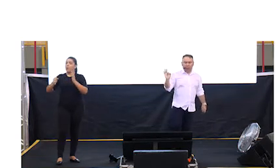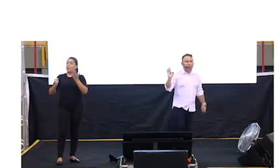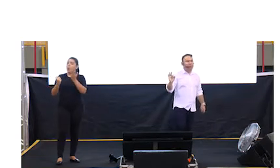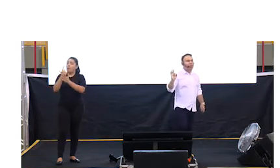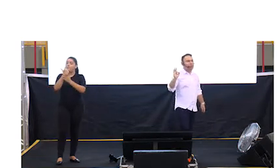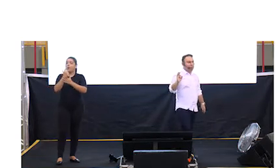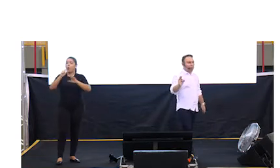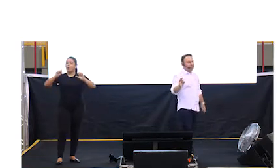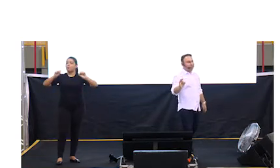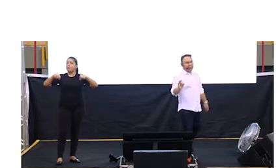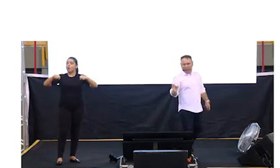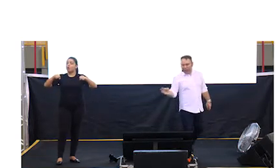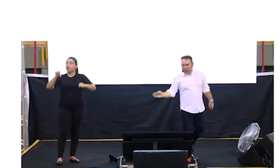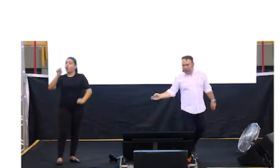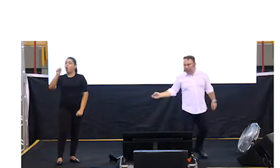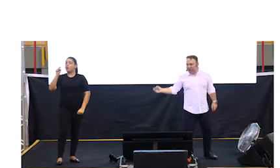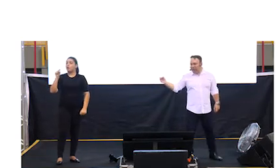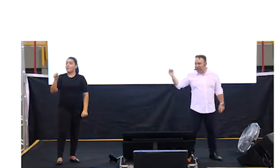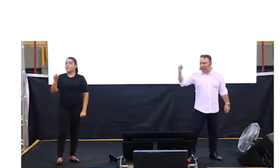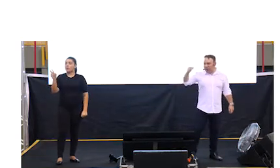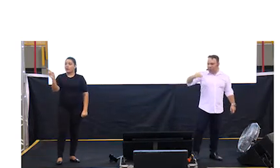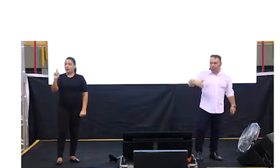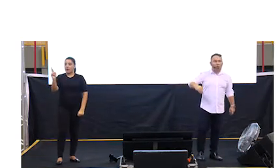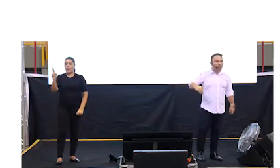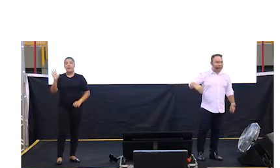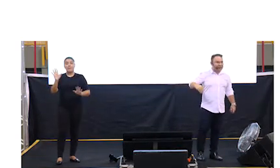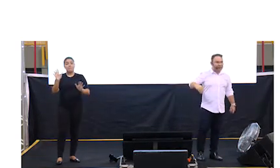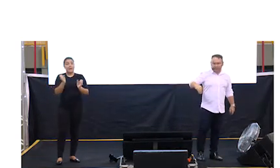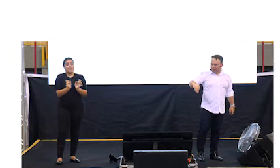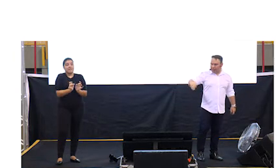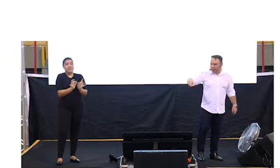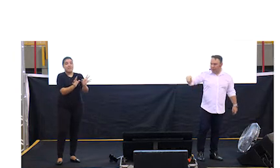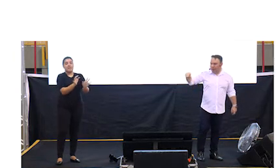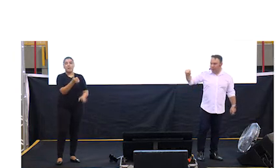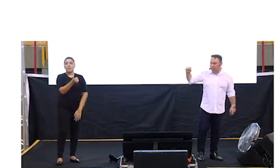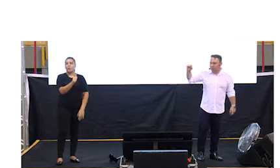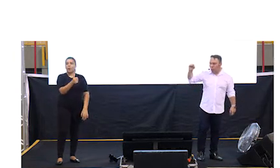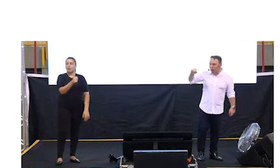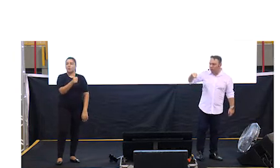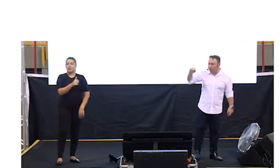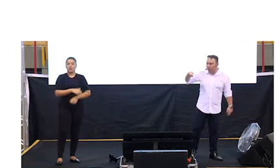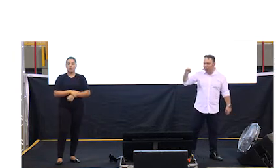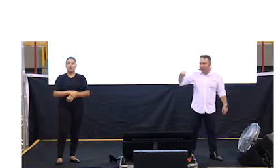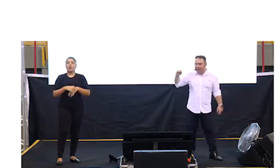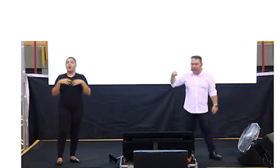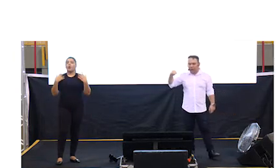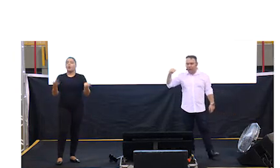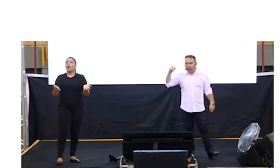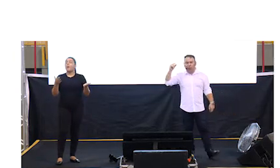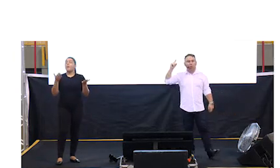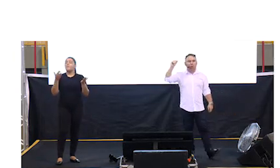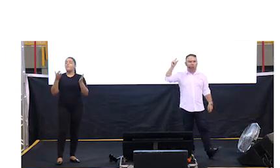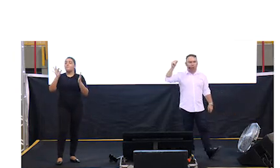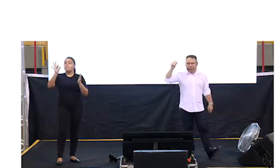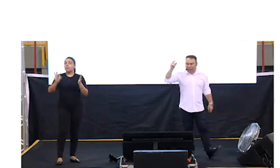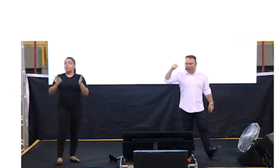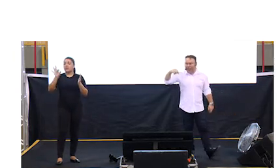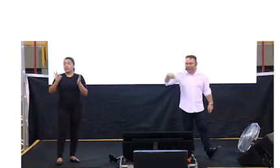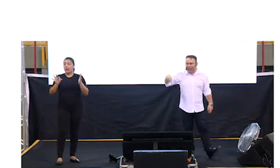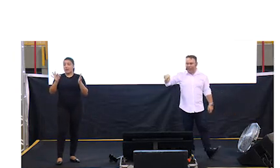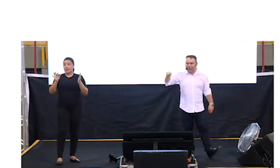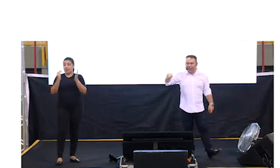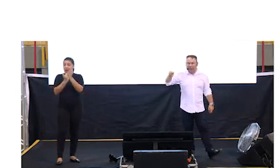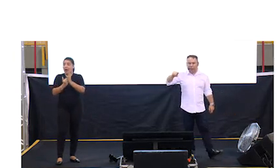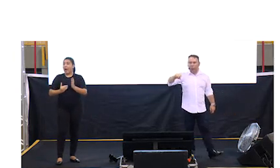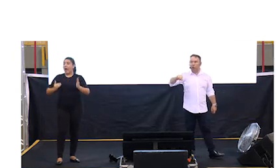moto por 8 mil e vendeu por 11. Qual foi o percentual de lucro que